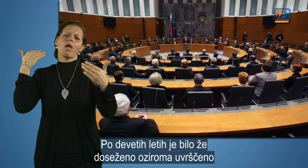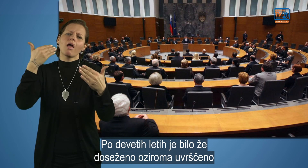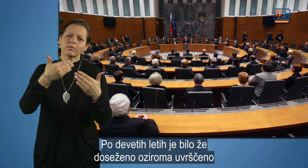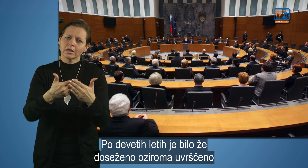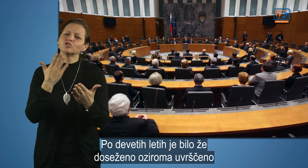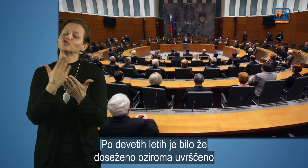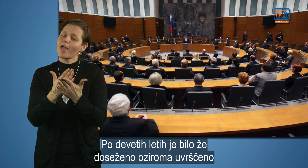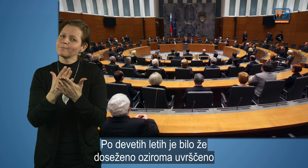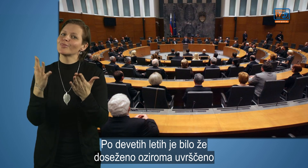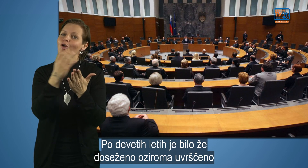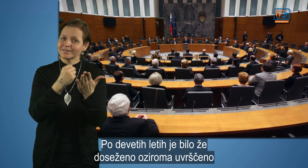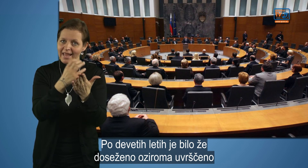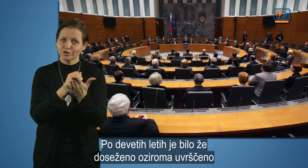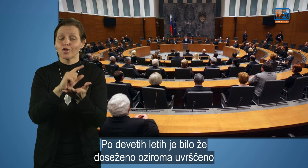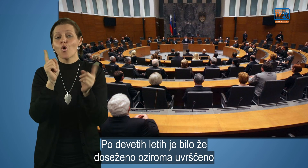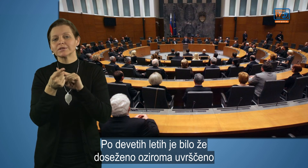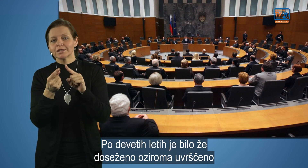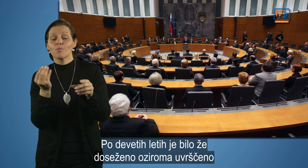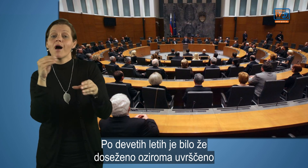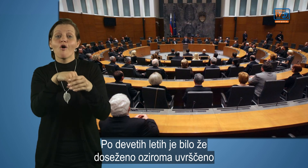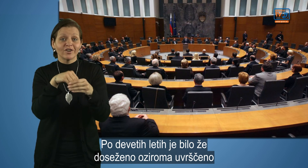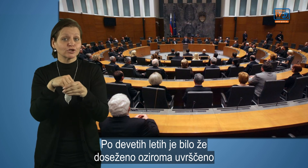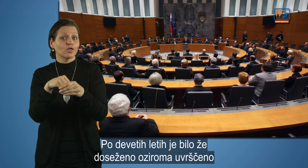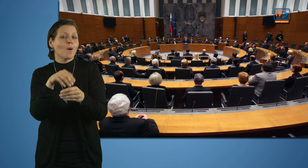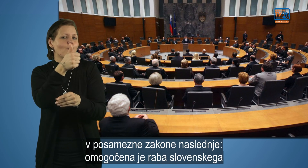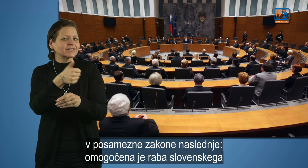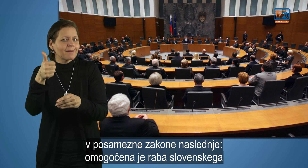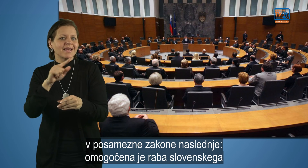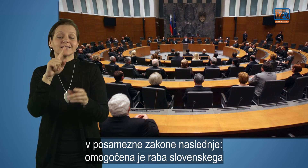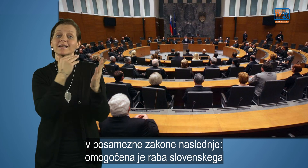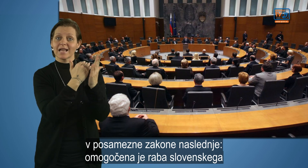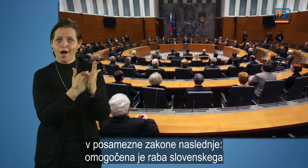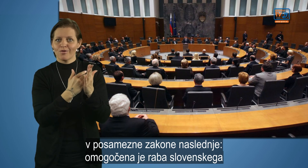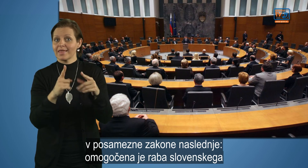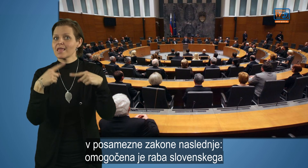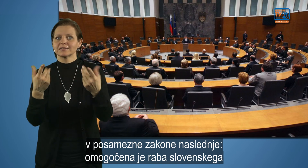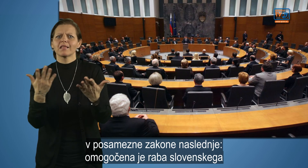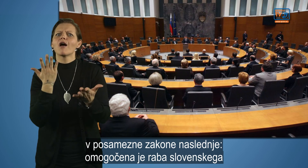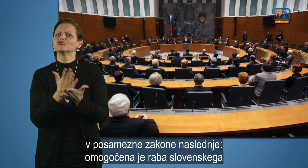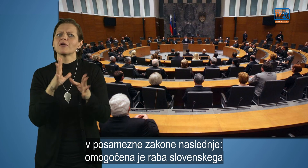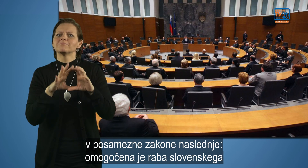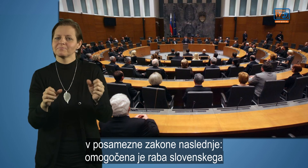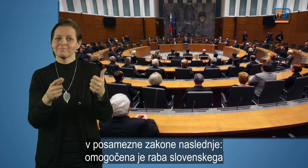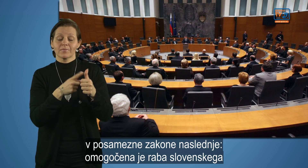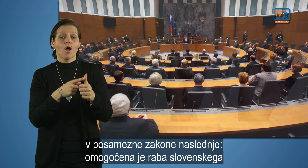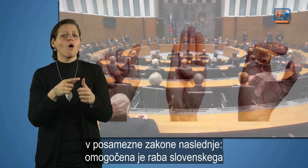Po 9 letih je bilo že doseženo oziroma uvrščeno v posamezne zakone naslednje.